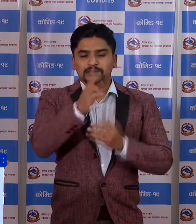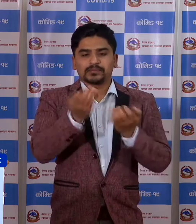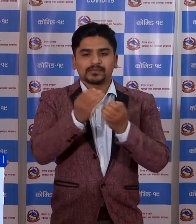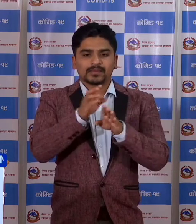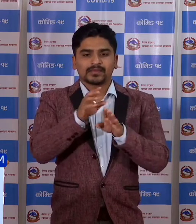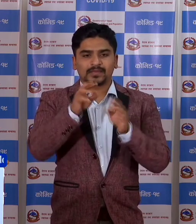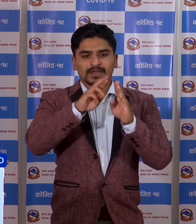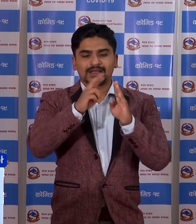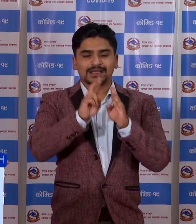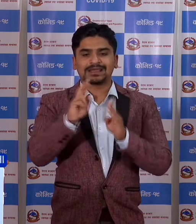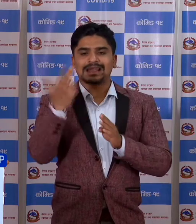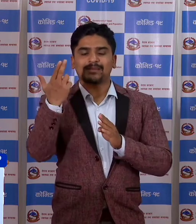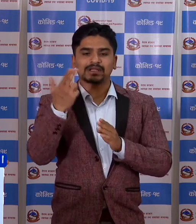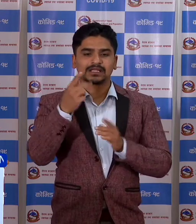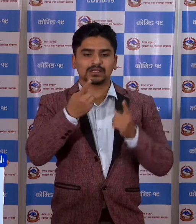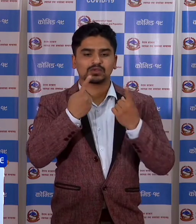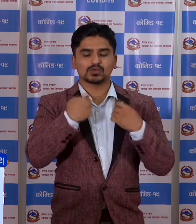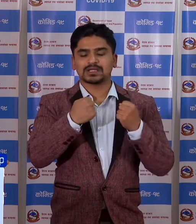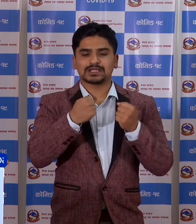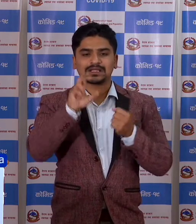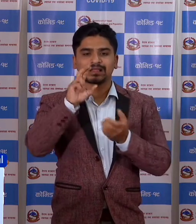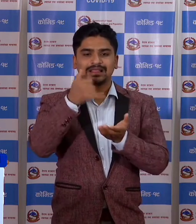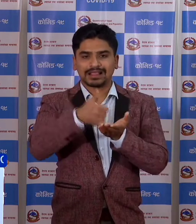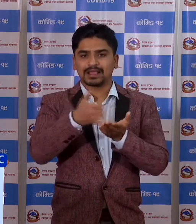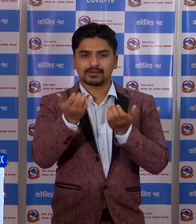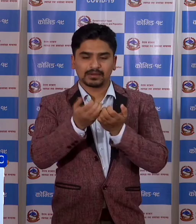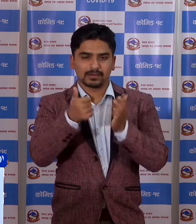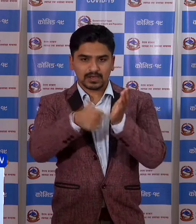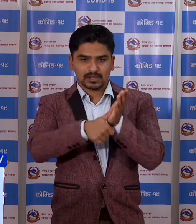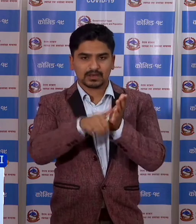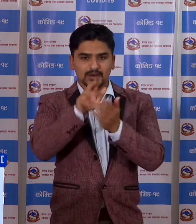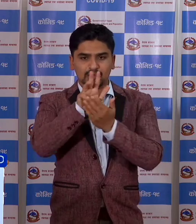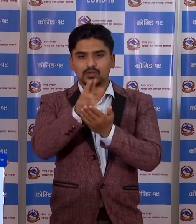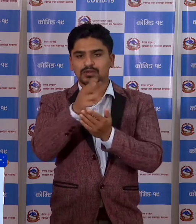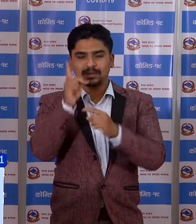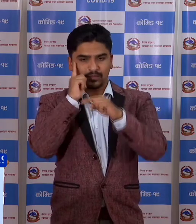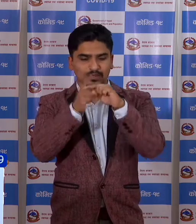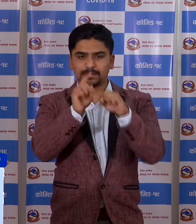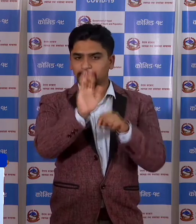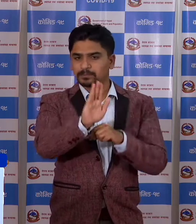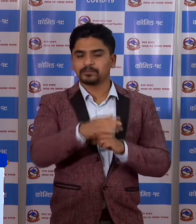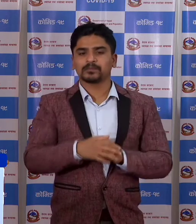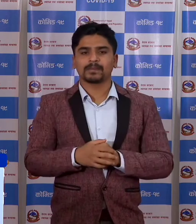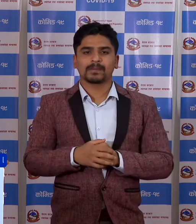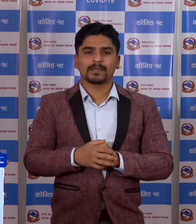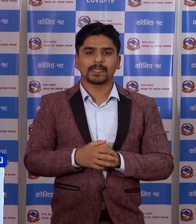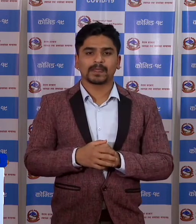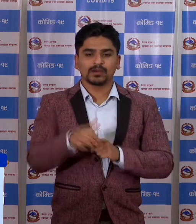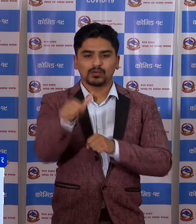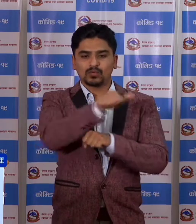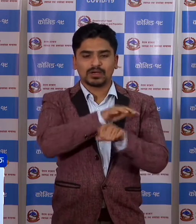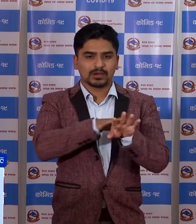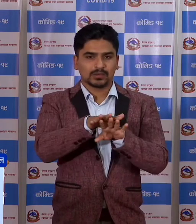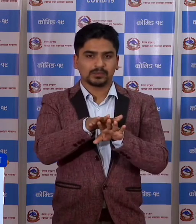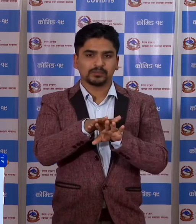त्यसै गरी राप्ती स्वास्थ्य विज्ञान प्रतिष्ठान दाङमा गरिएको परीक्षणमा 9 जनाको पोजिटिभ आएको छ।